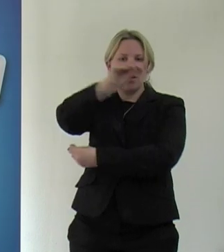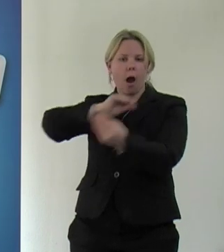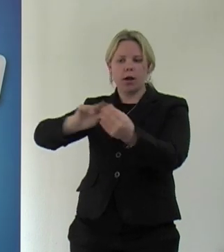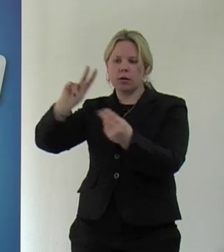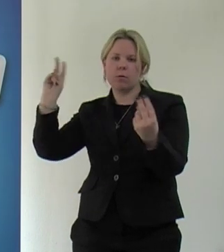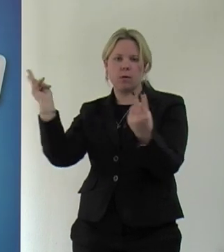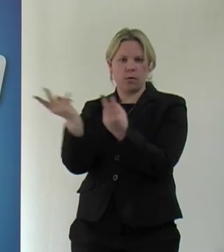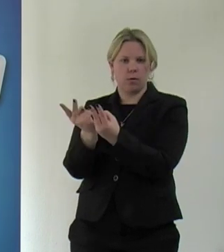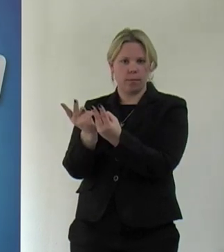gibt.